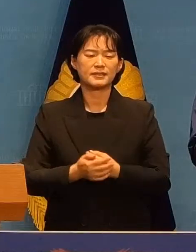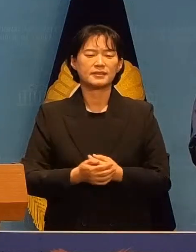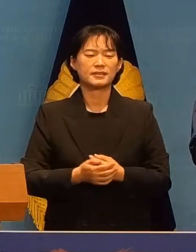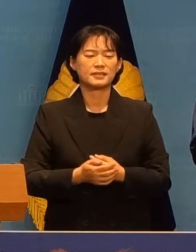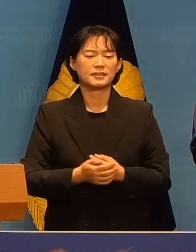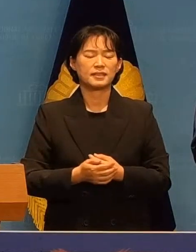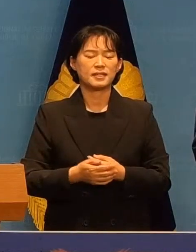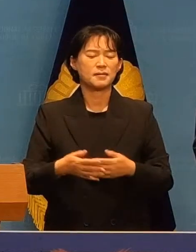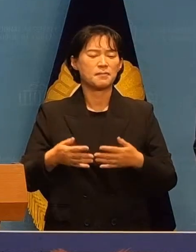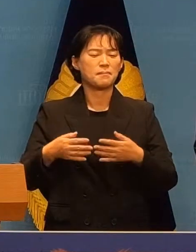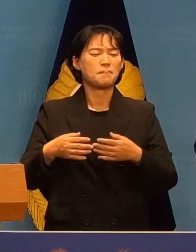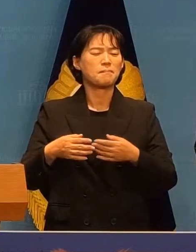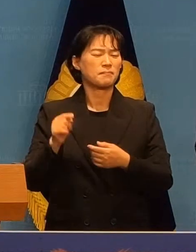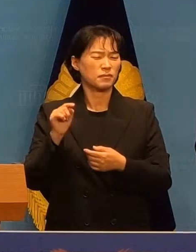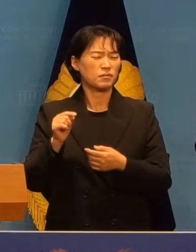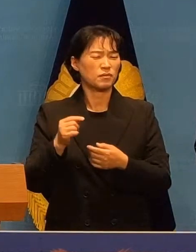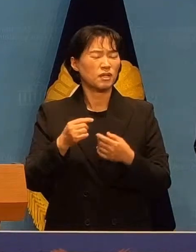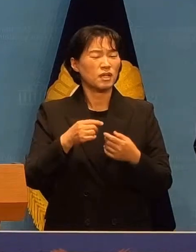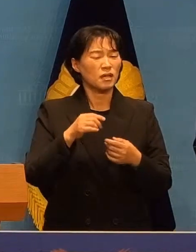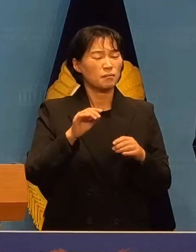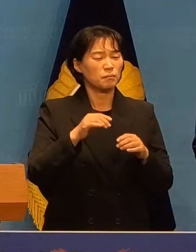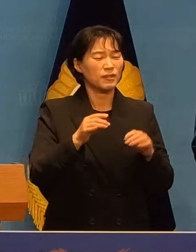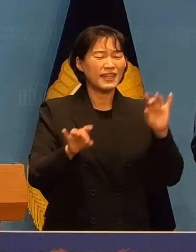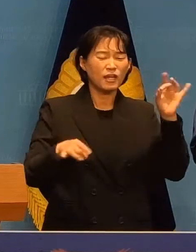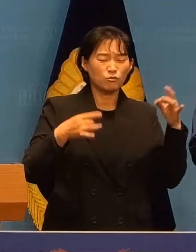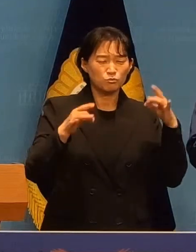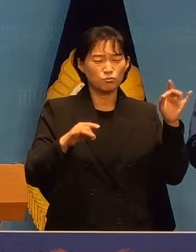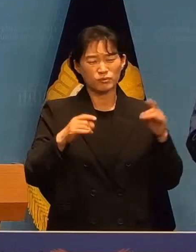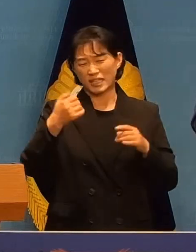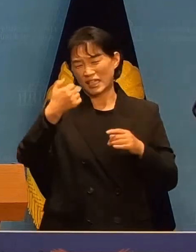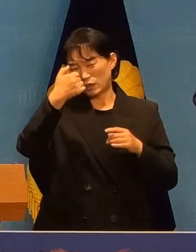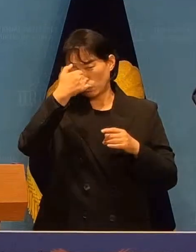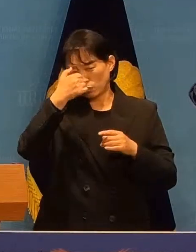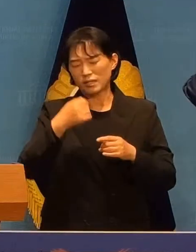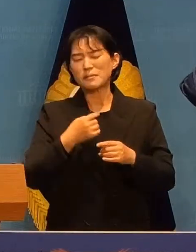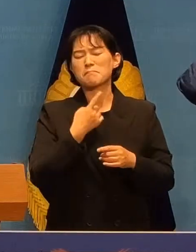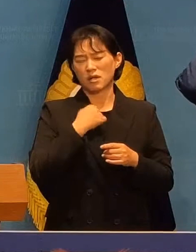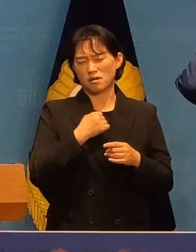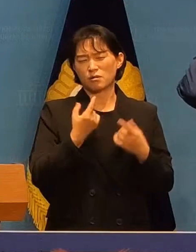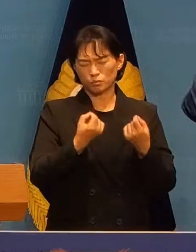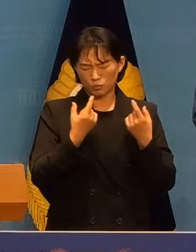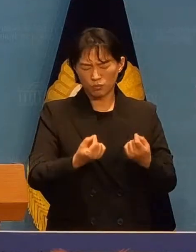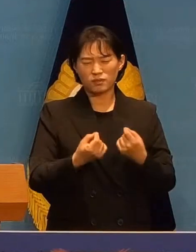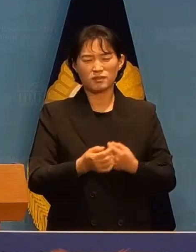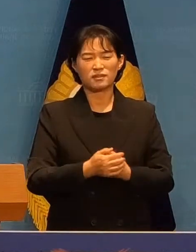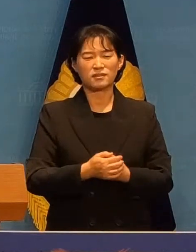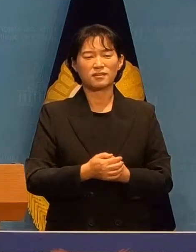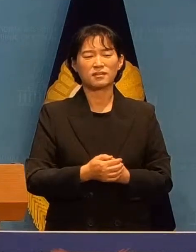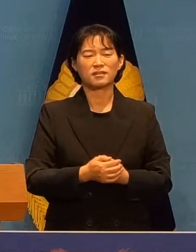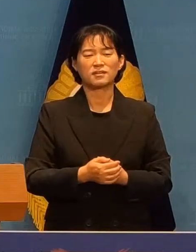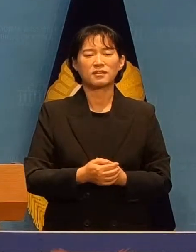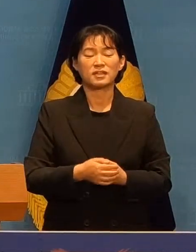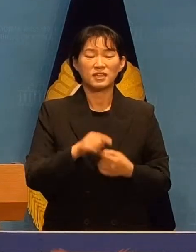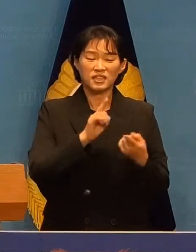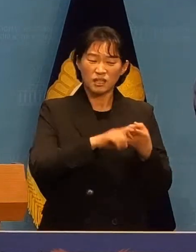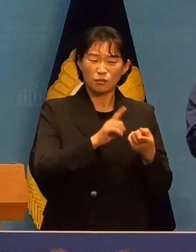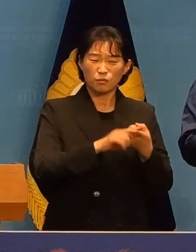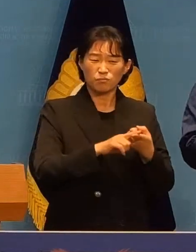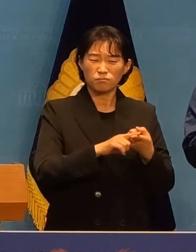태국과 인도, 유럽 사례와 같은 수법입니다. 이대로 GM이 먹튀할수록 방관할 수는